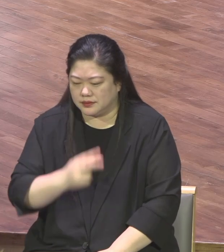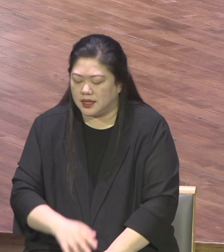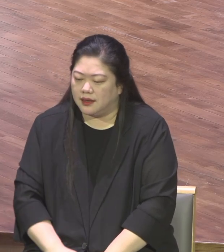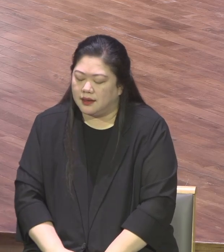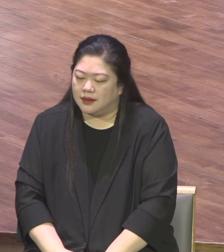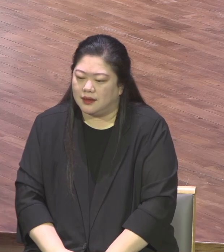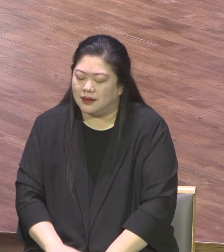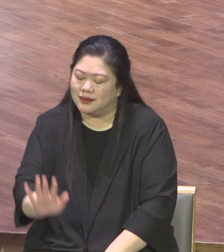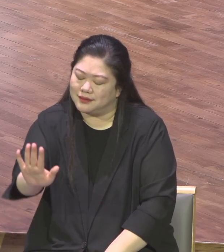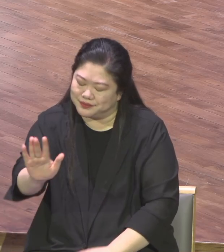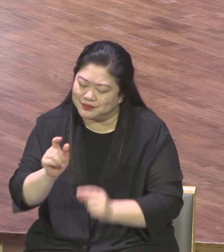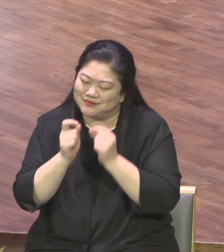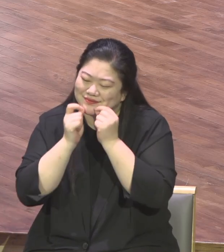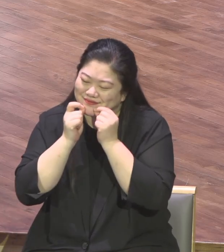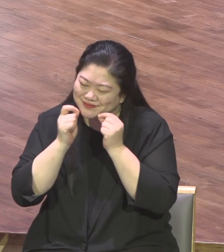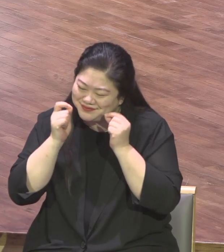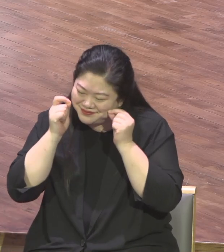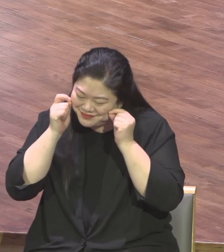부르듯이.